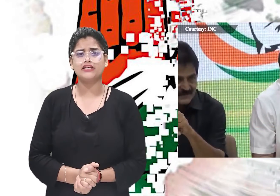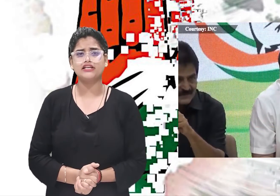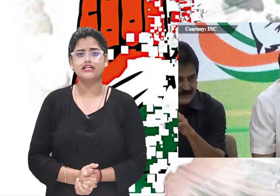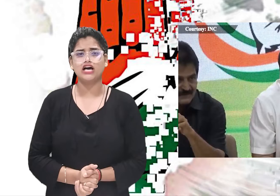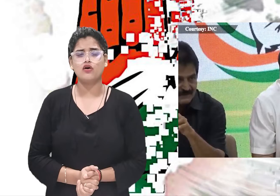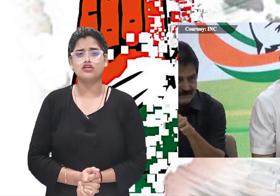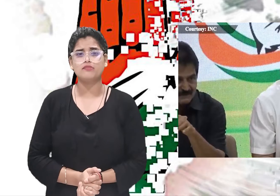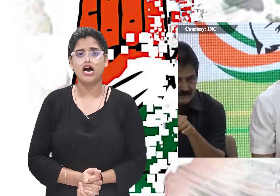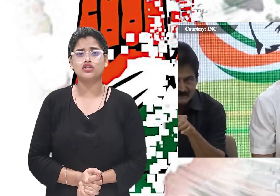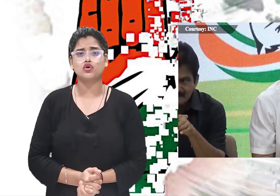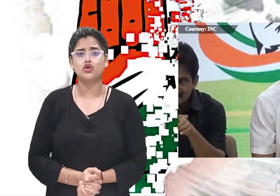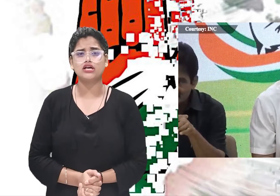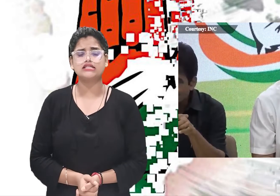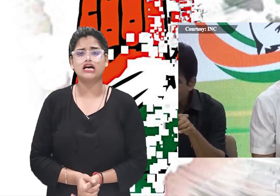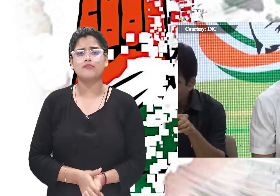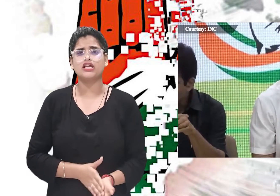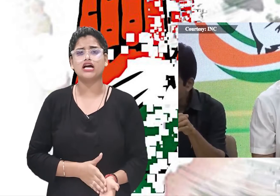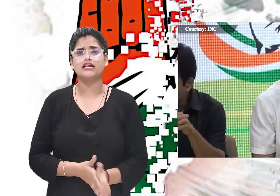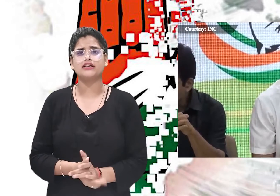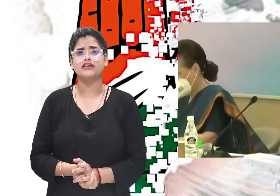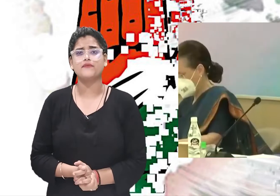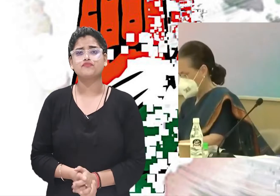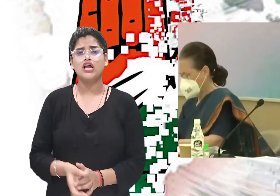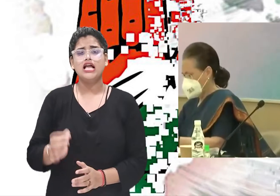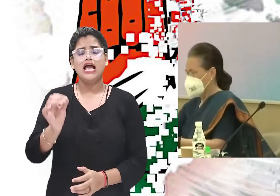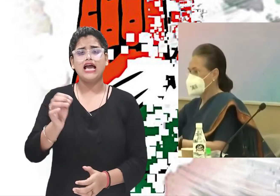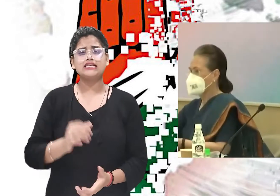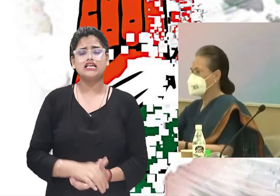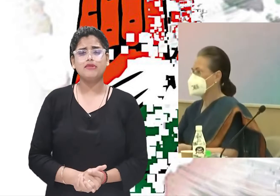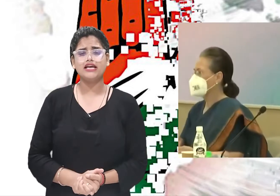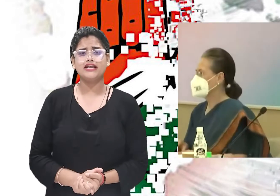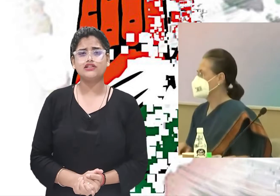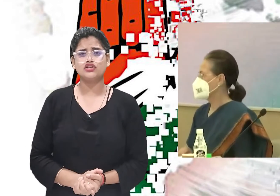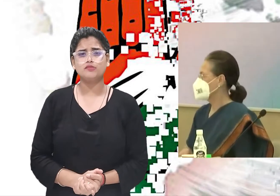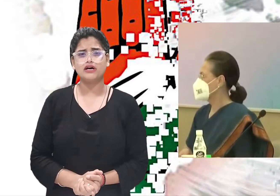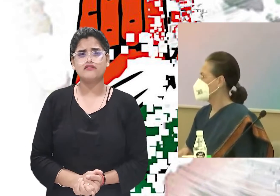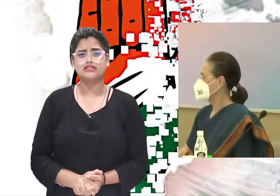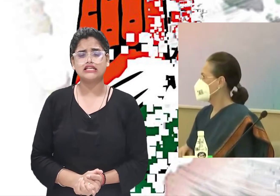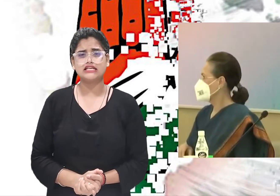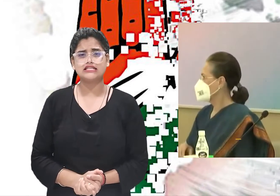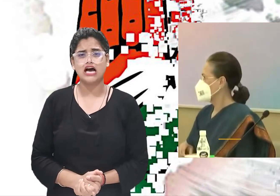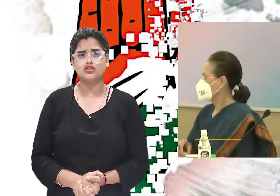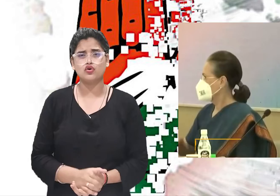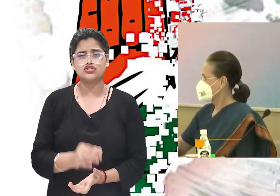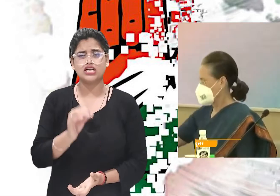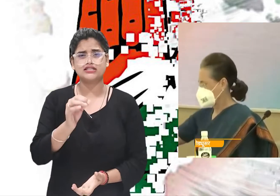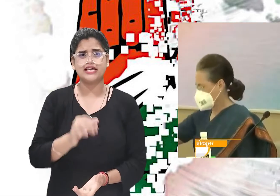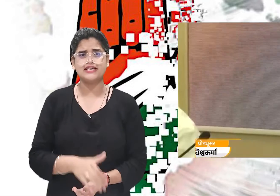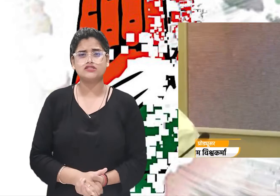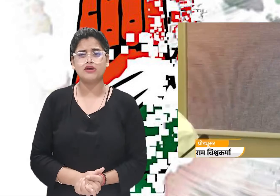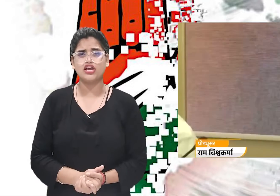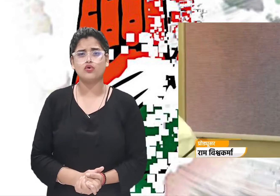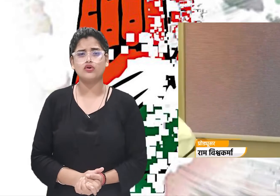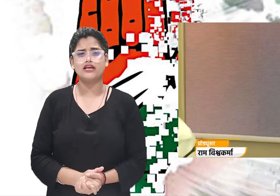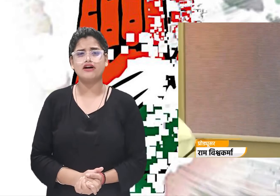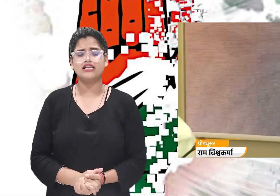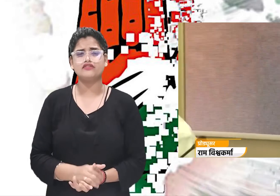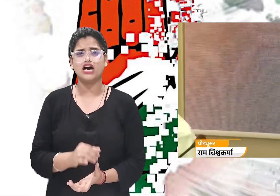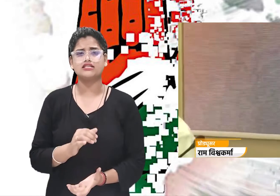ही कविताओं की बात खुलकर सामने आने लगी है ऐसे में नेतृत्व परिवर्तन के साथ 2023 में होने वाले विधानसभा